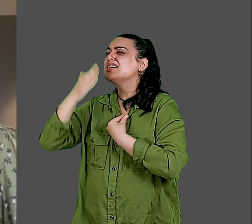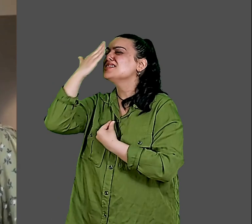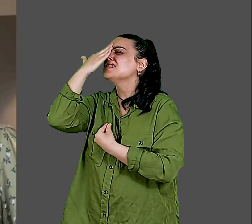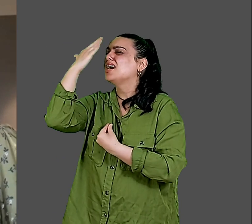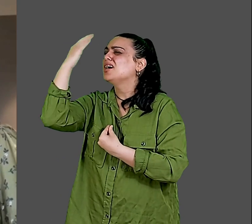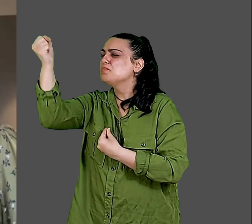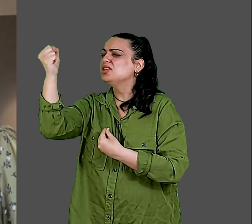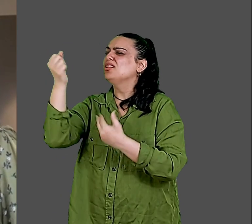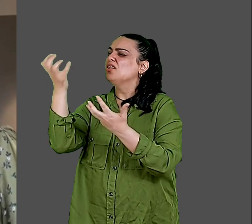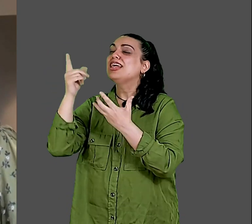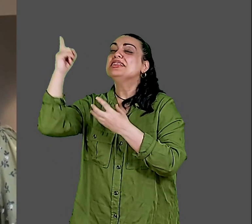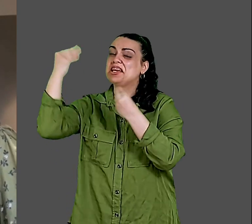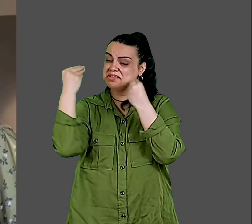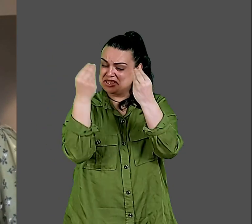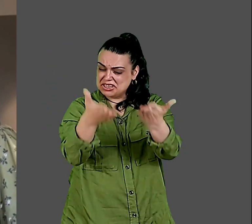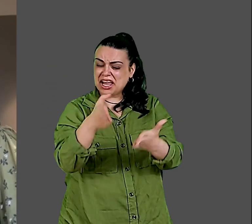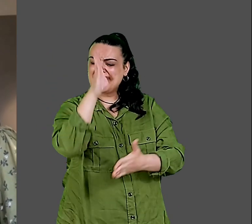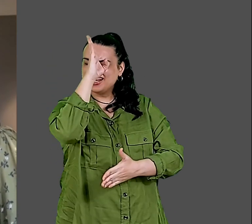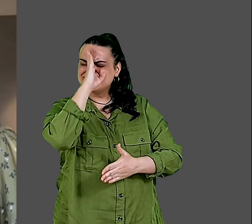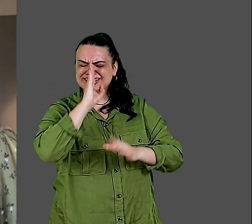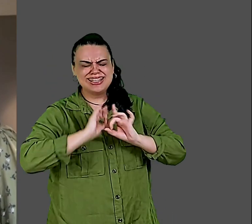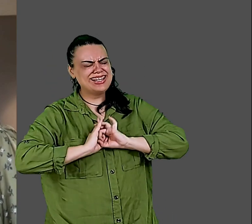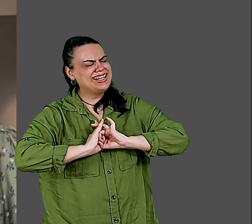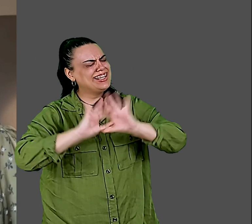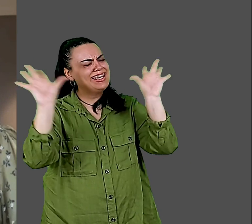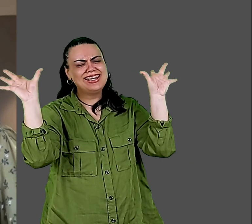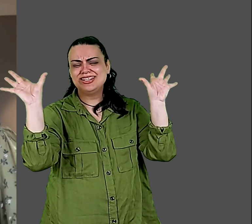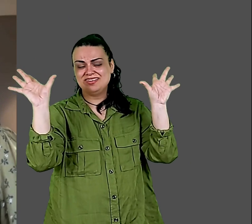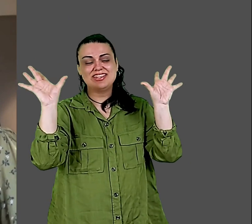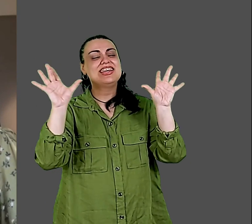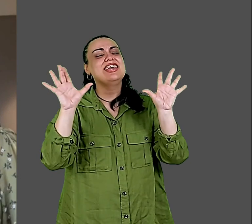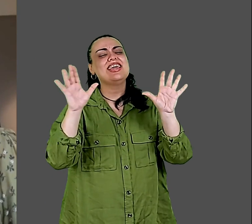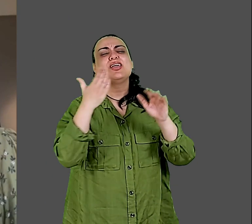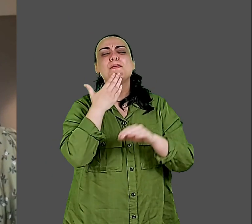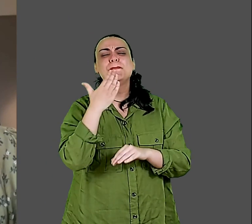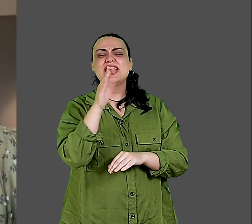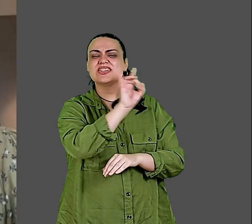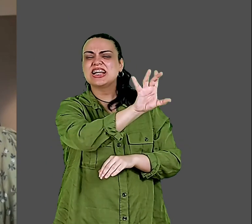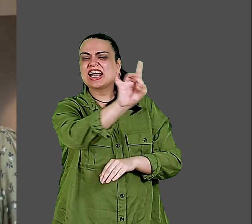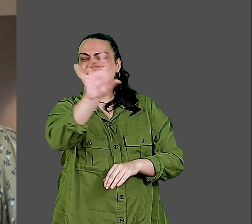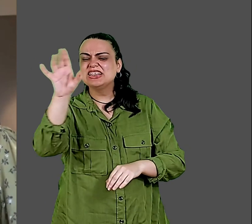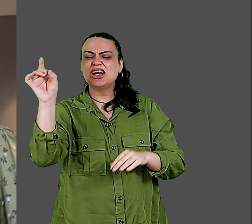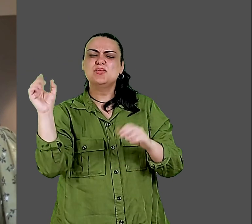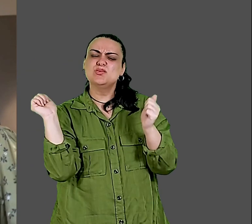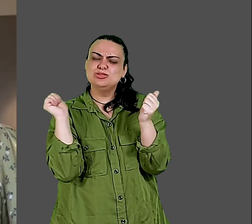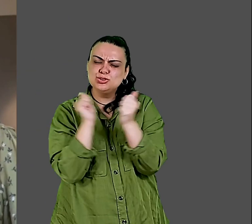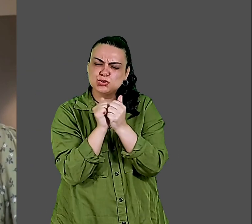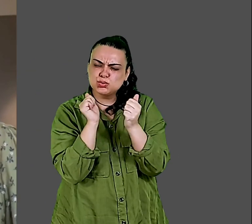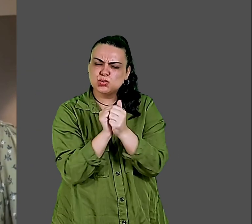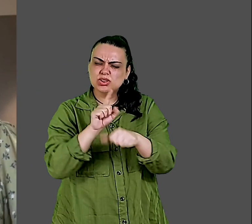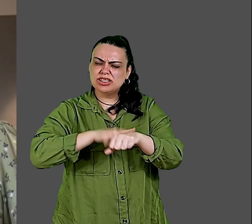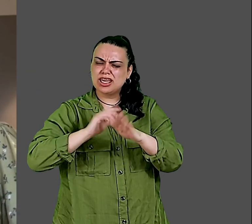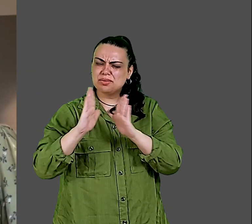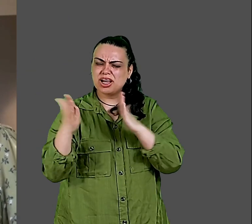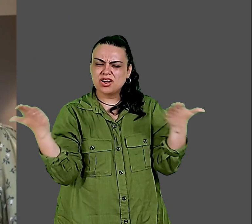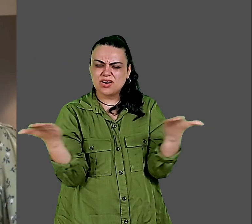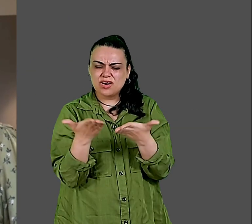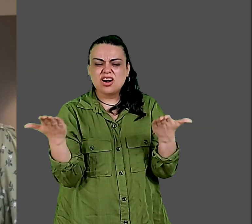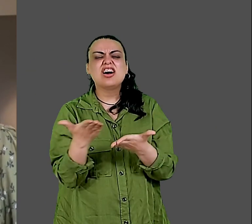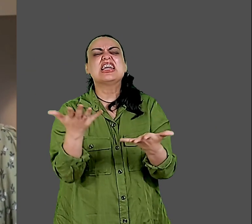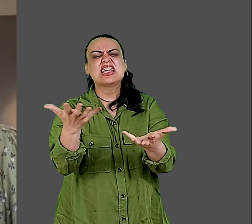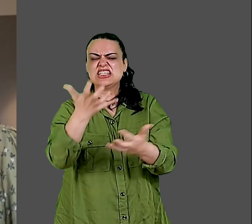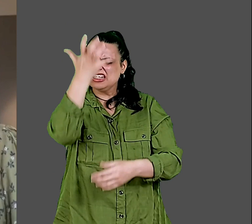peço agora pelos meus irmãos que têm caminhado comigo neste tempo, gente que está procurando